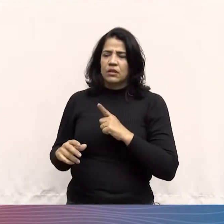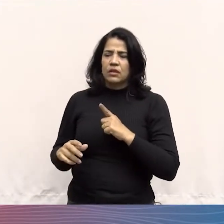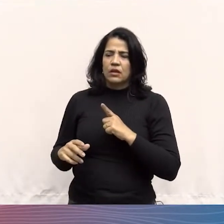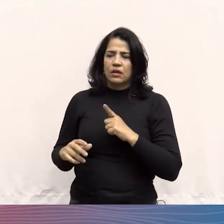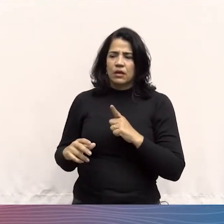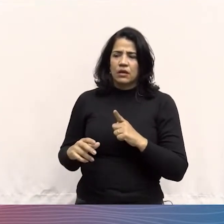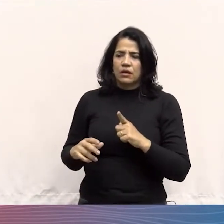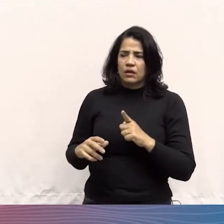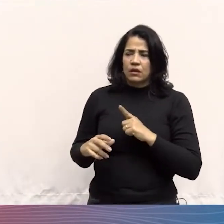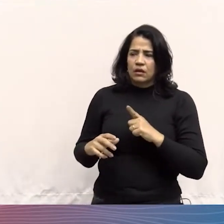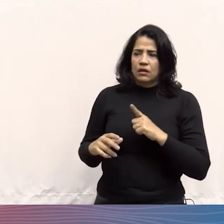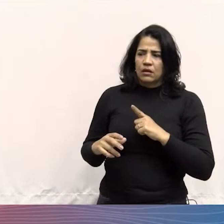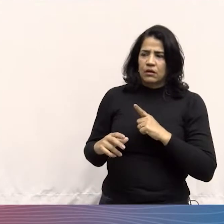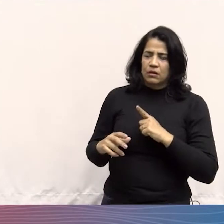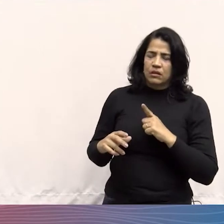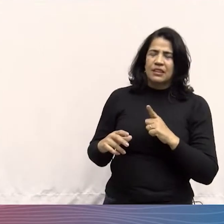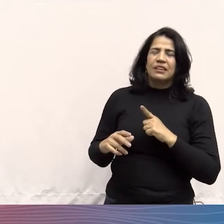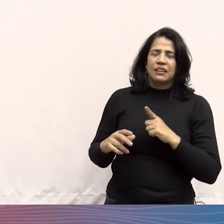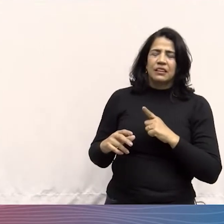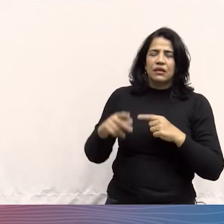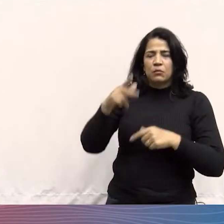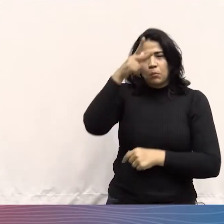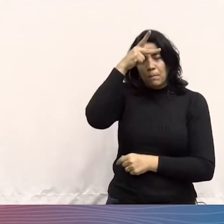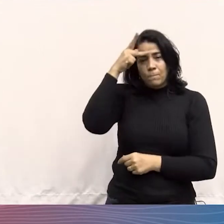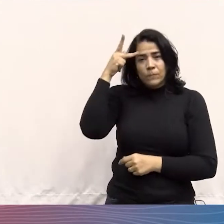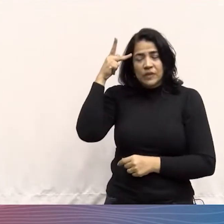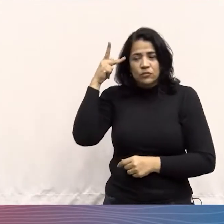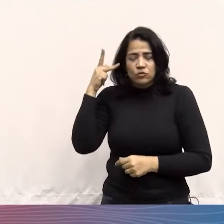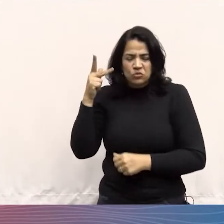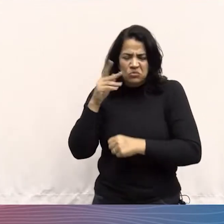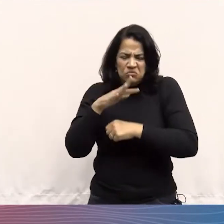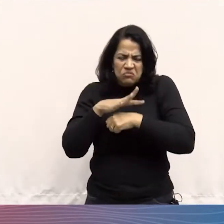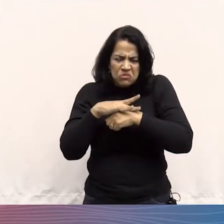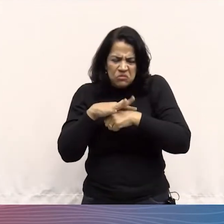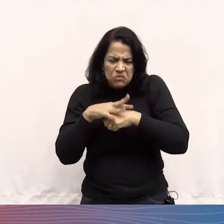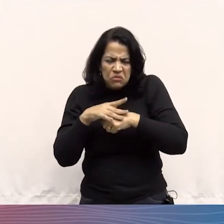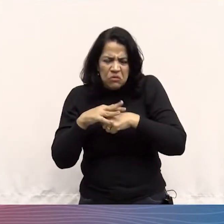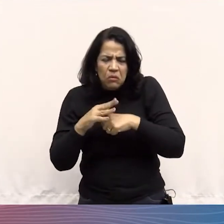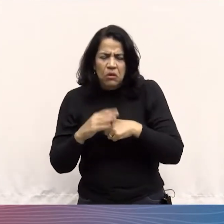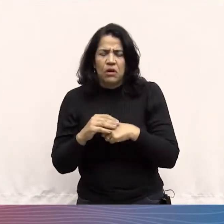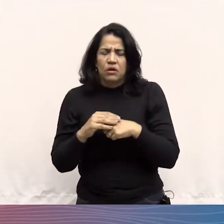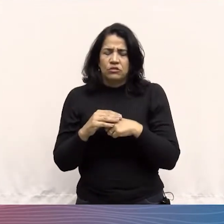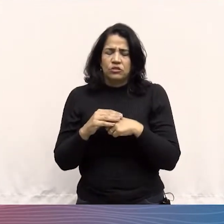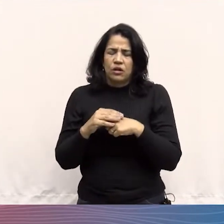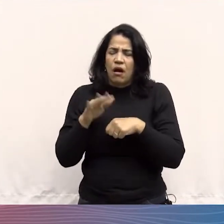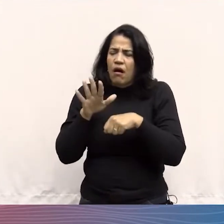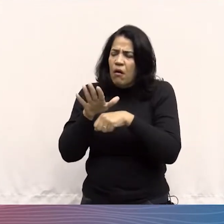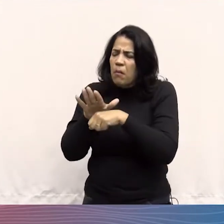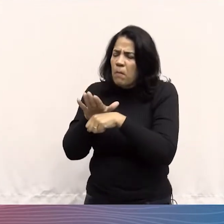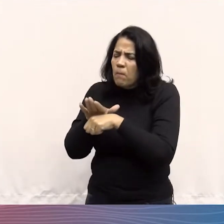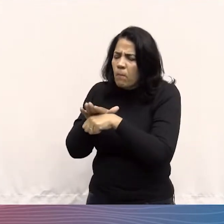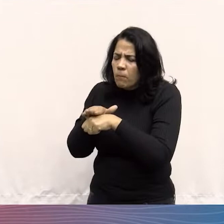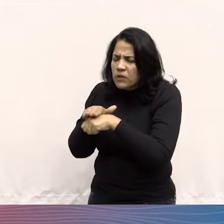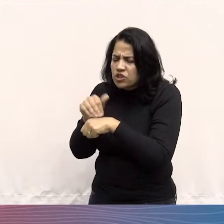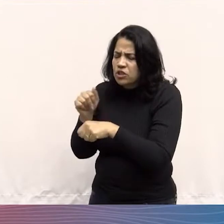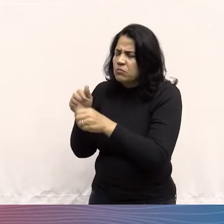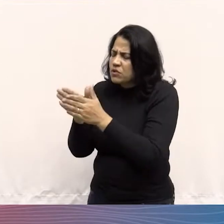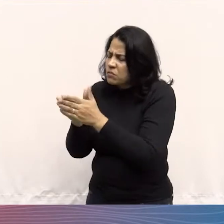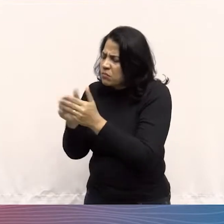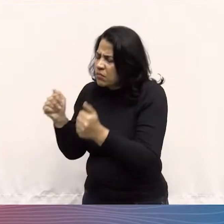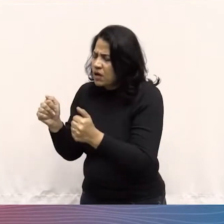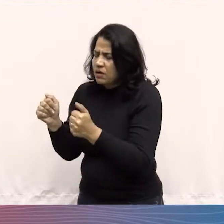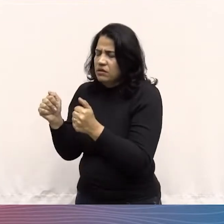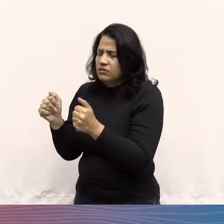né? Pede a nossa oração, mas também vai para o terreiro. Que negócio é esse? Não